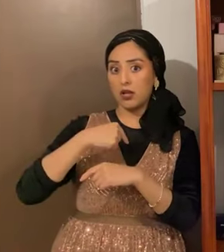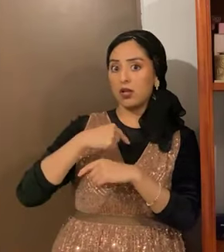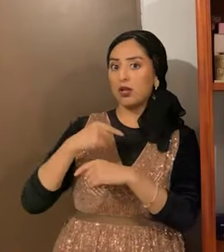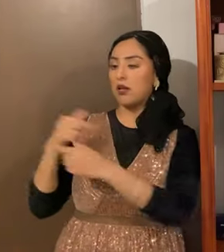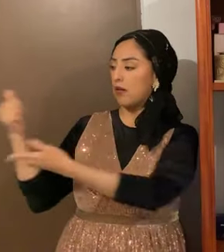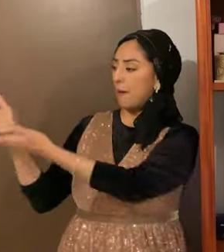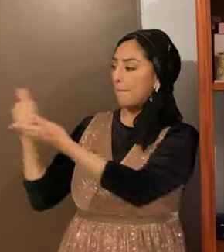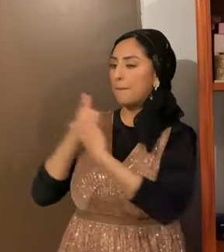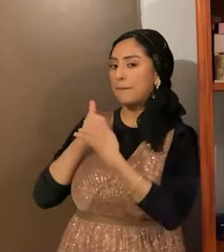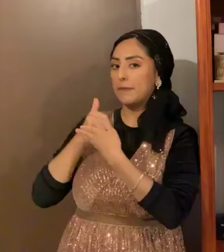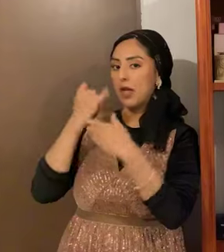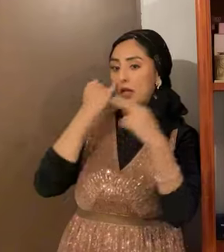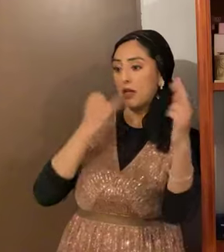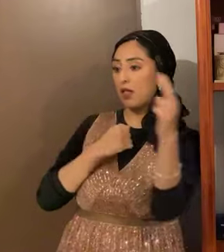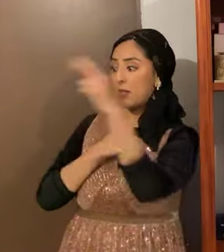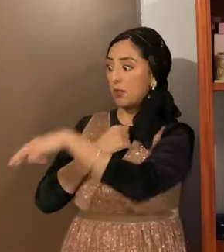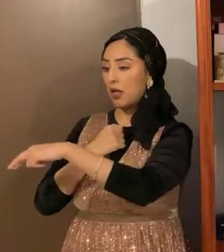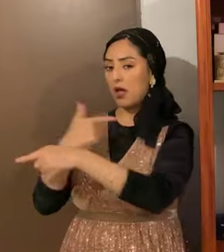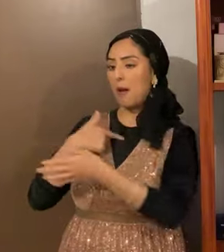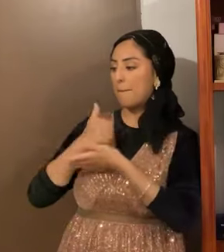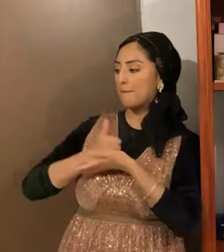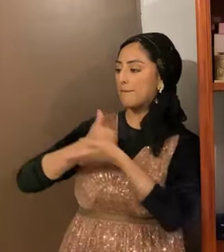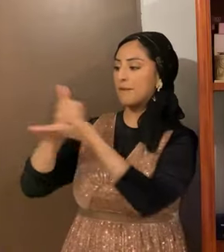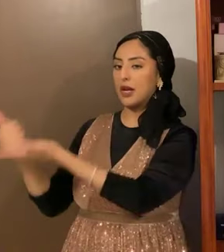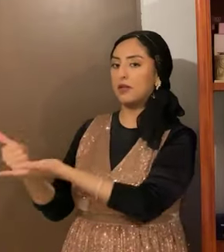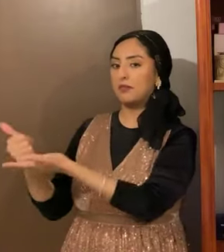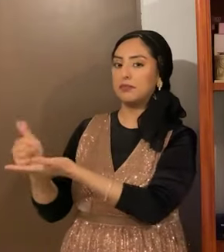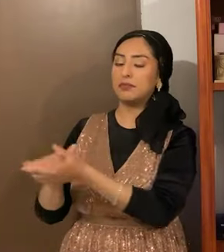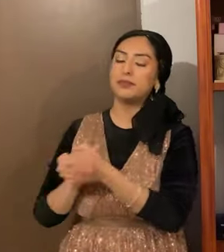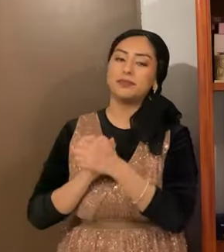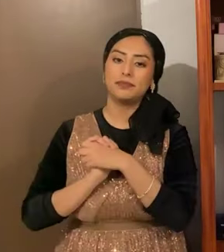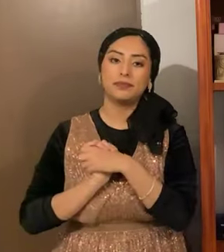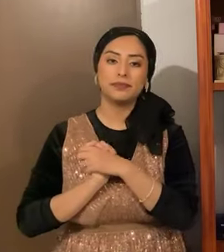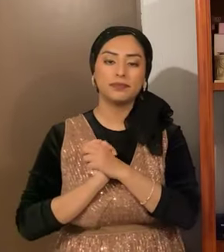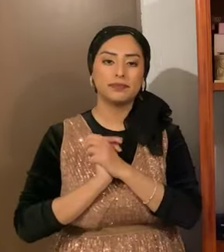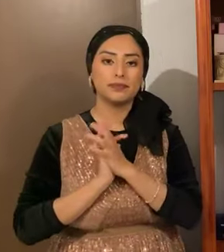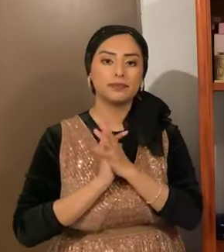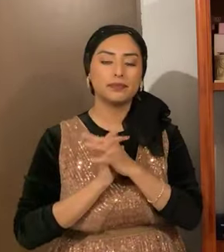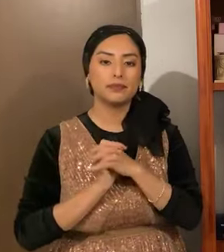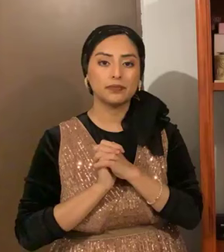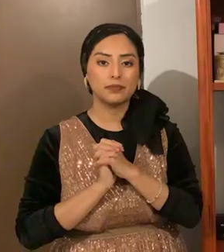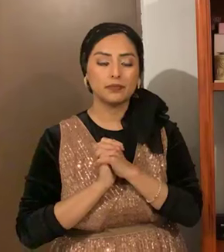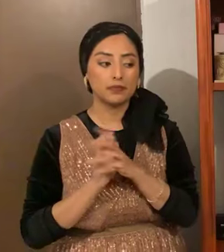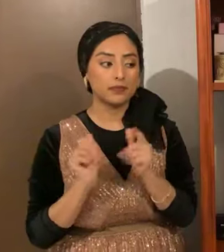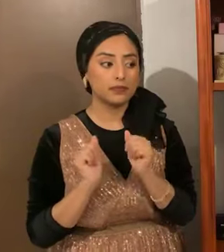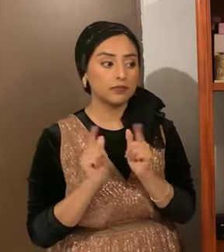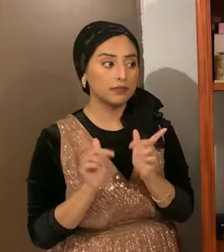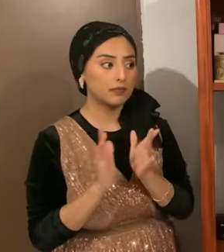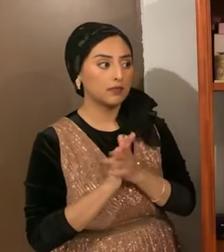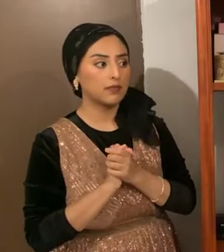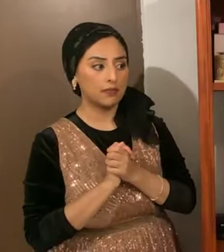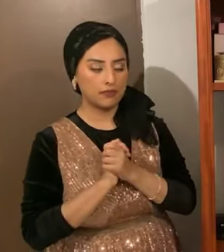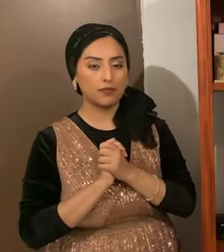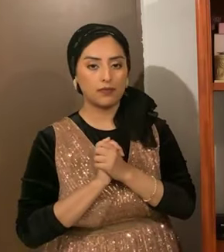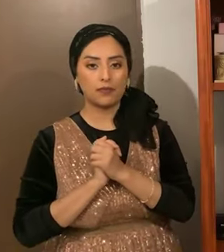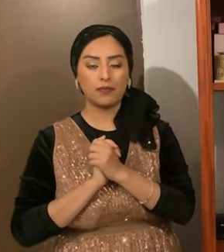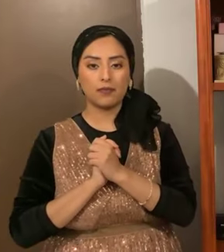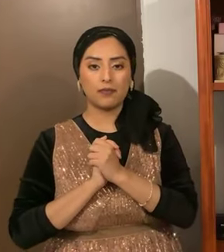se considera un ataque contra ambos, como decía yo al principio. Mishum Hakol.